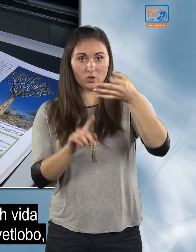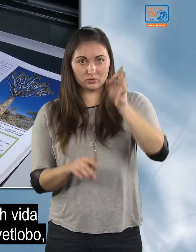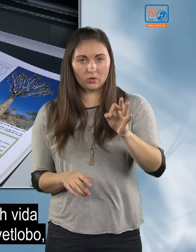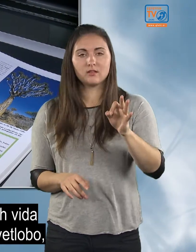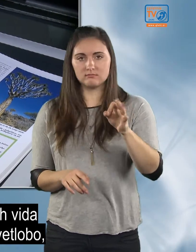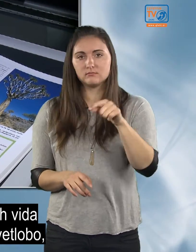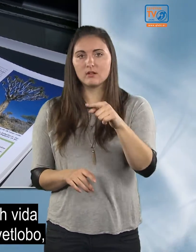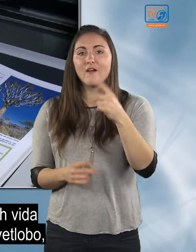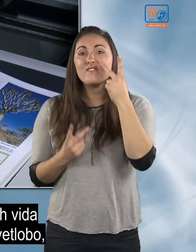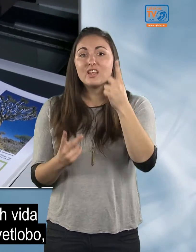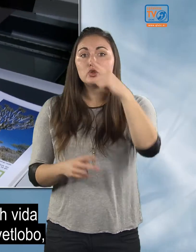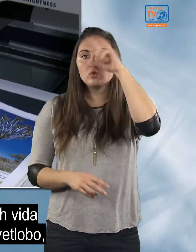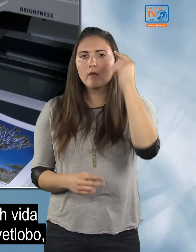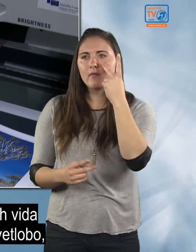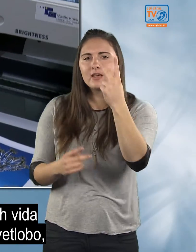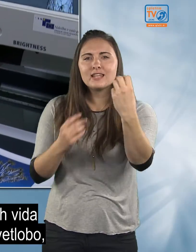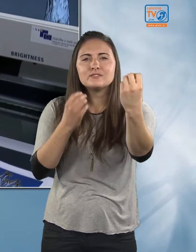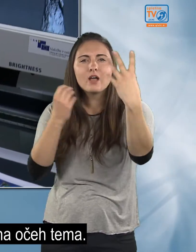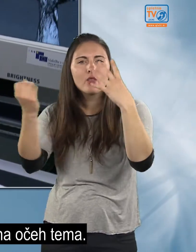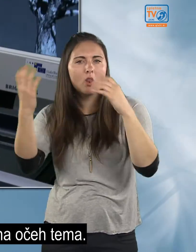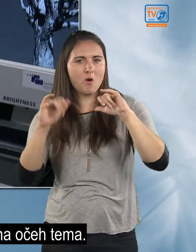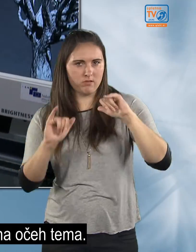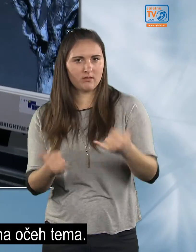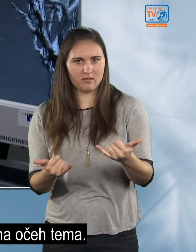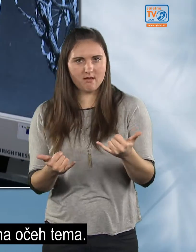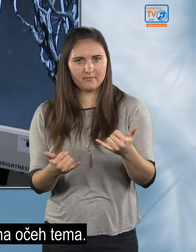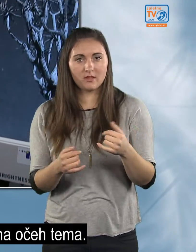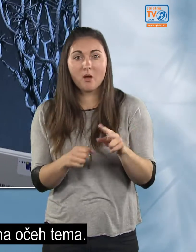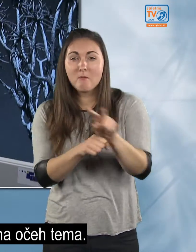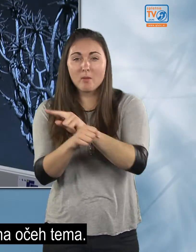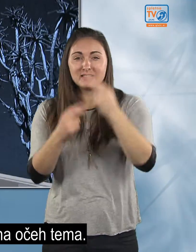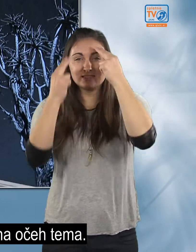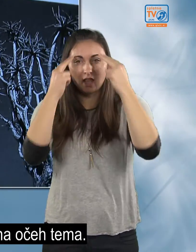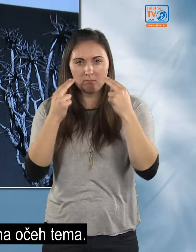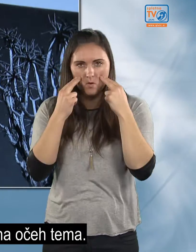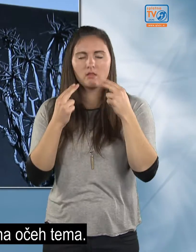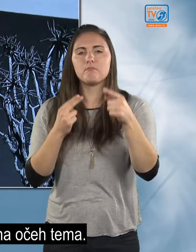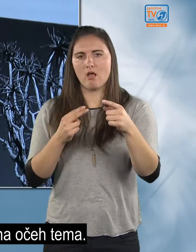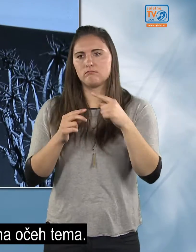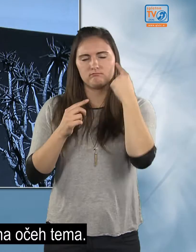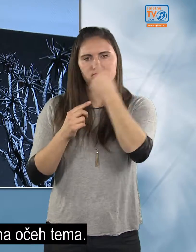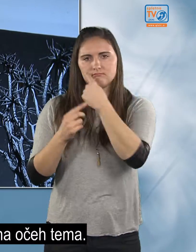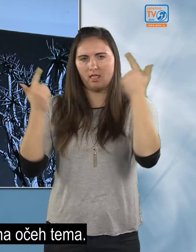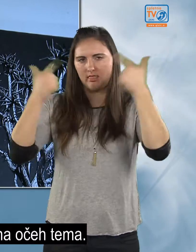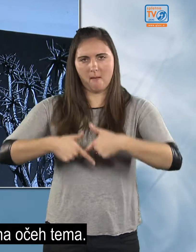Pri 2% vida človek zazna svetlobo, pri popolni slepoti pa je na očeh